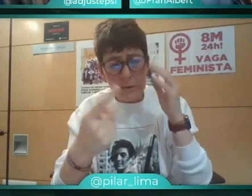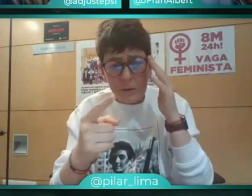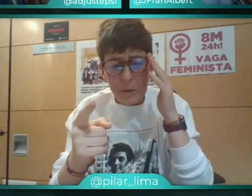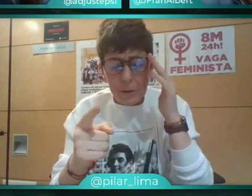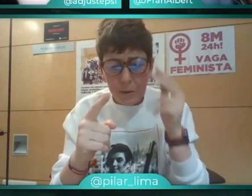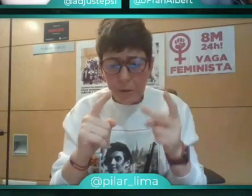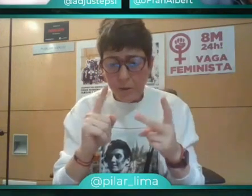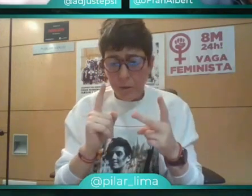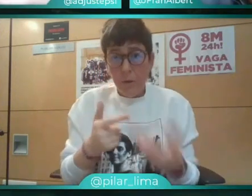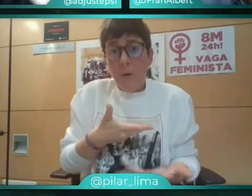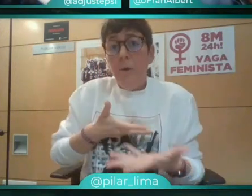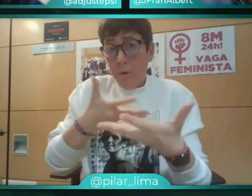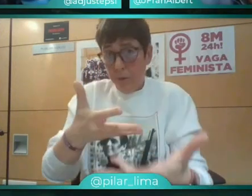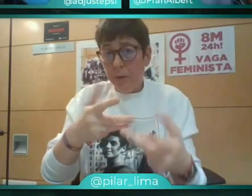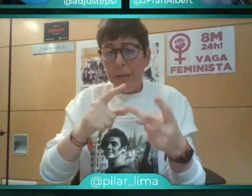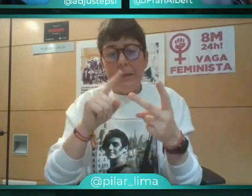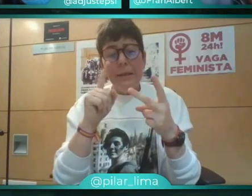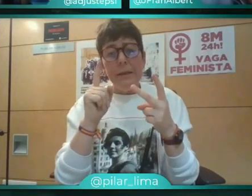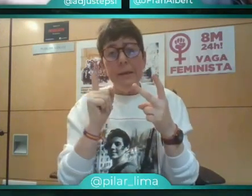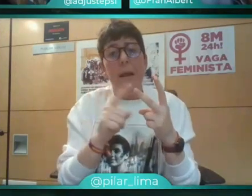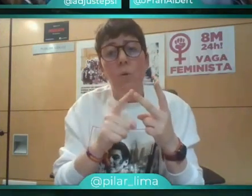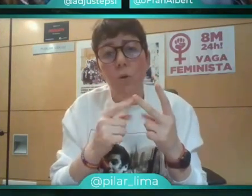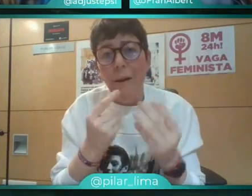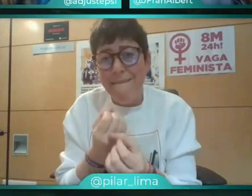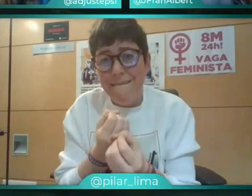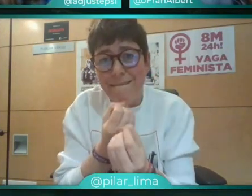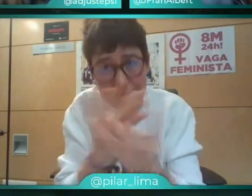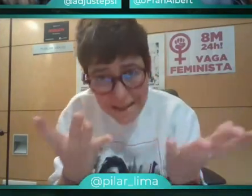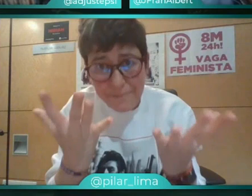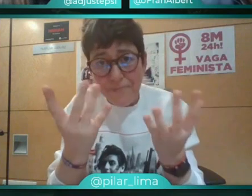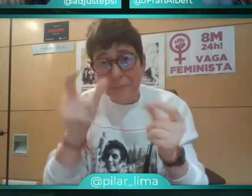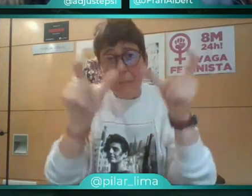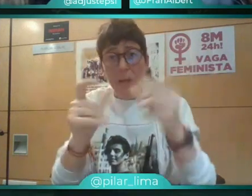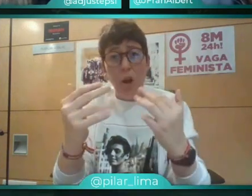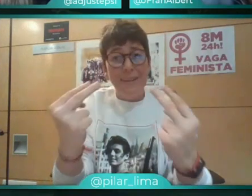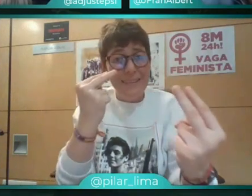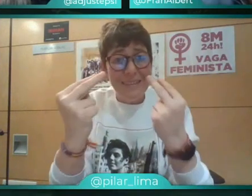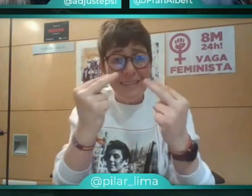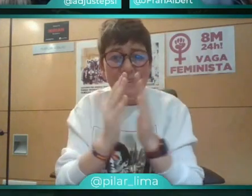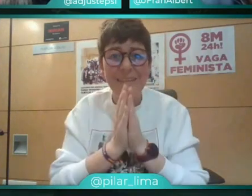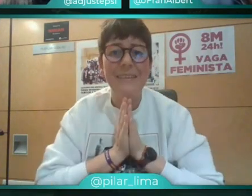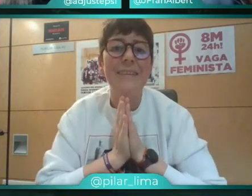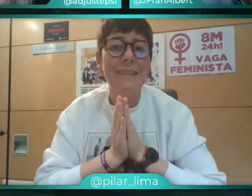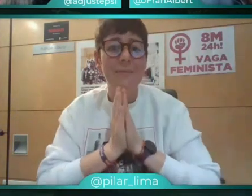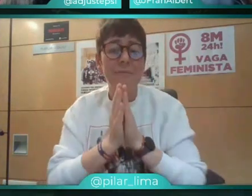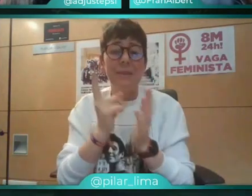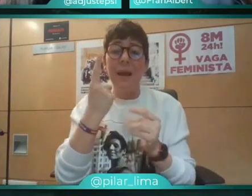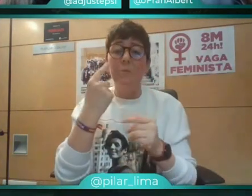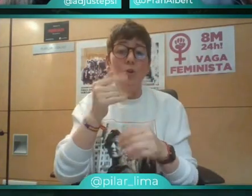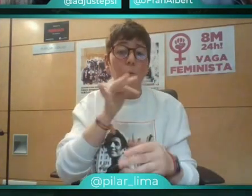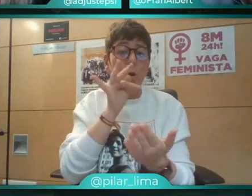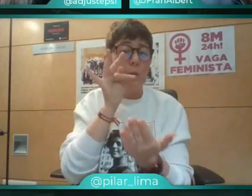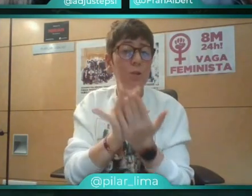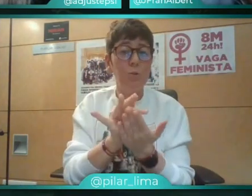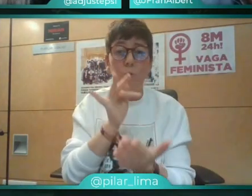al descubierto y agradecer vuestro vuestro trabajo y vuestra invitación quería contar también y decir